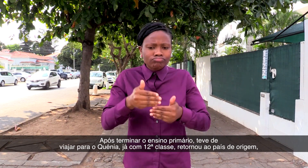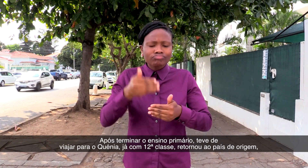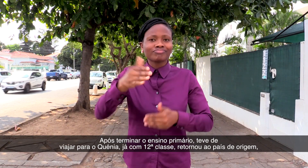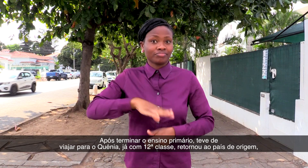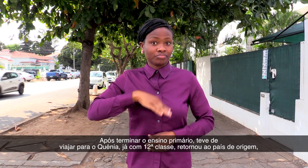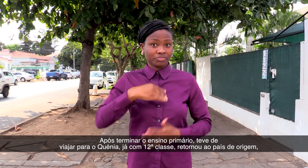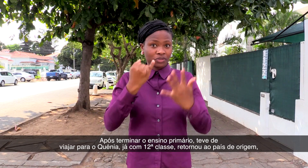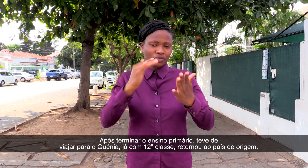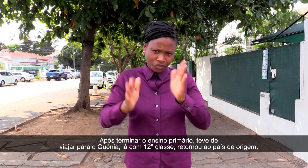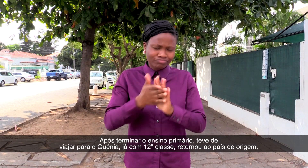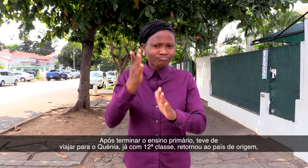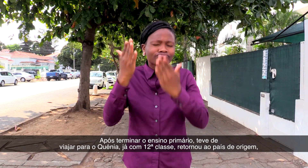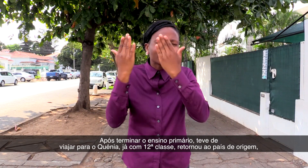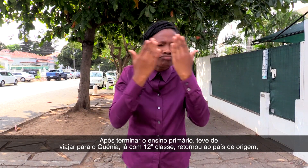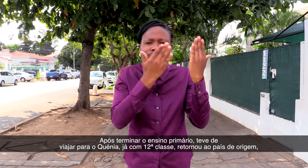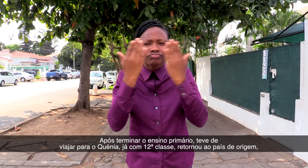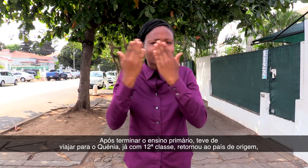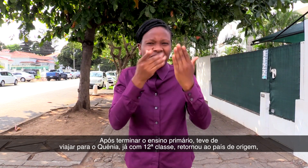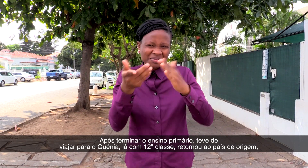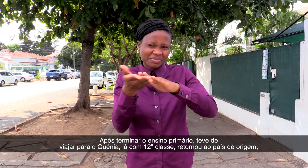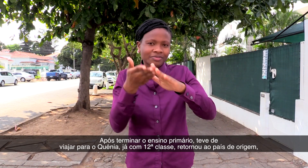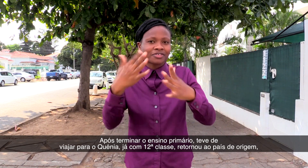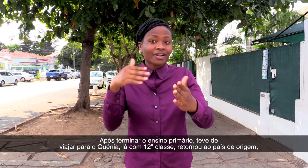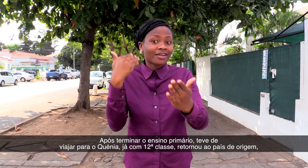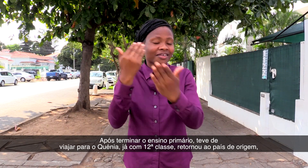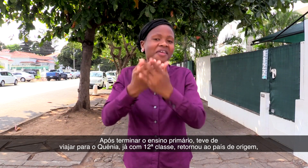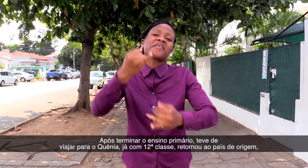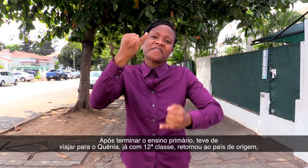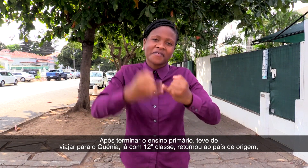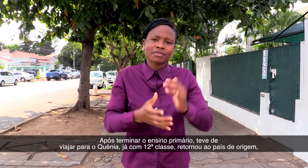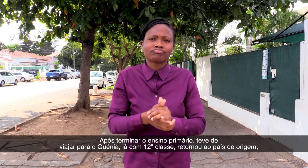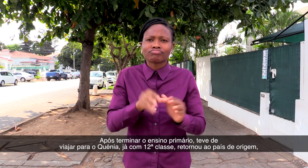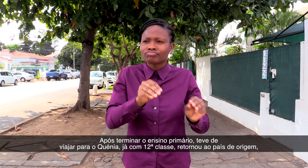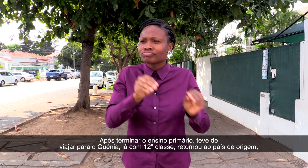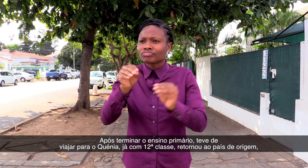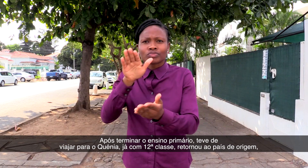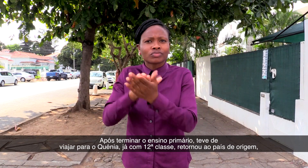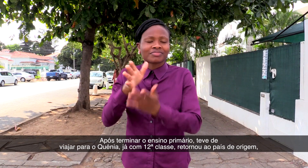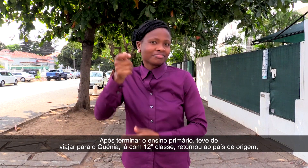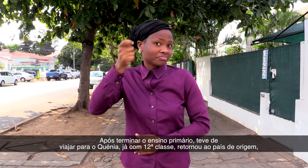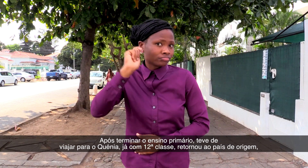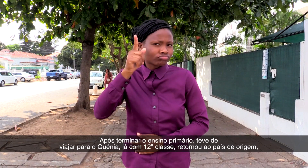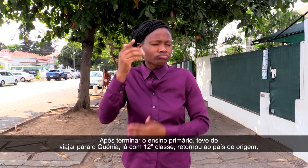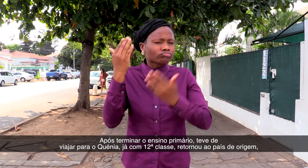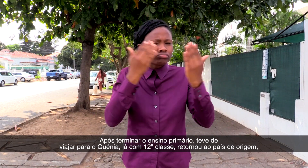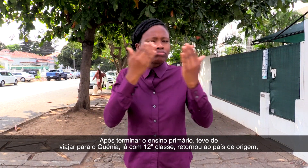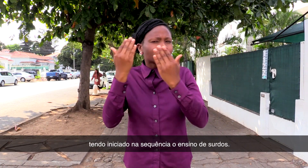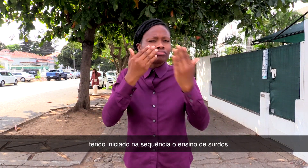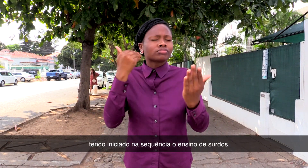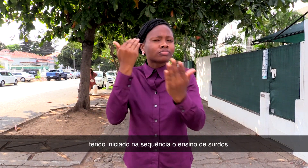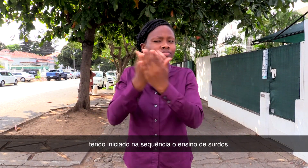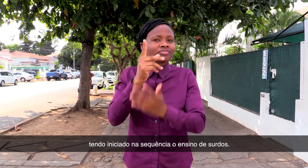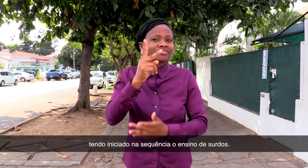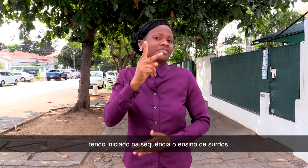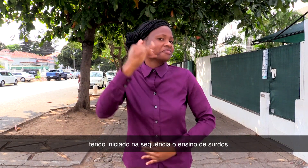Após terminar o ensino primário, teve de viajar para o Quênia. Já com 12ª classe, retornou ao país de origem,